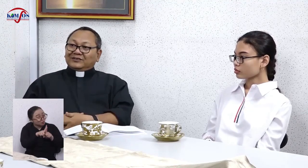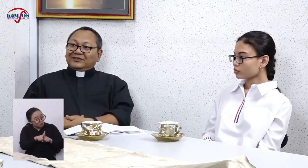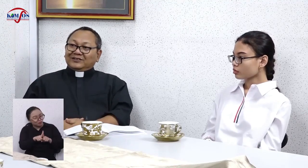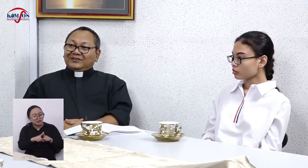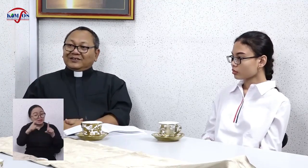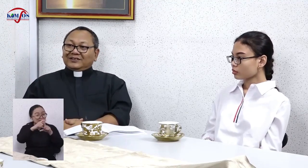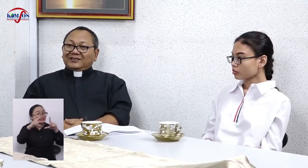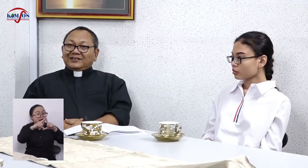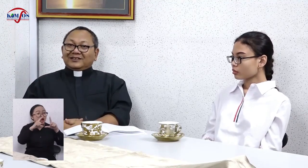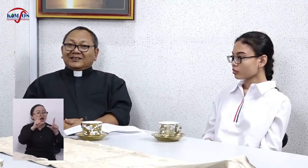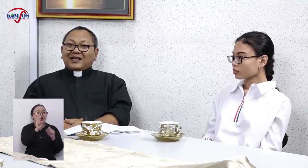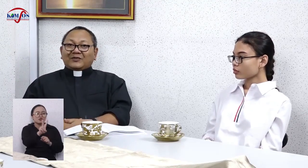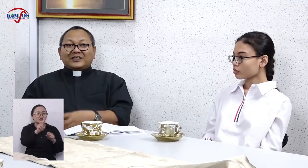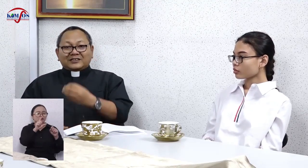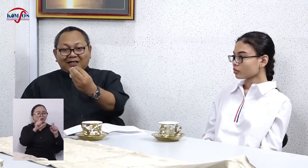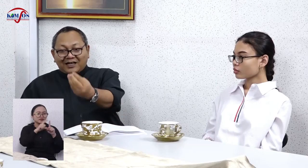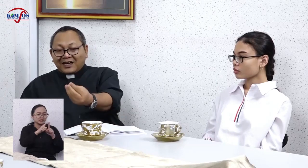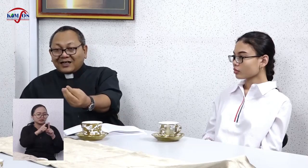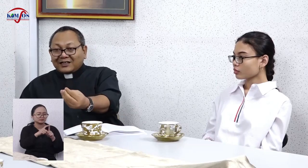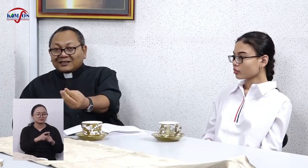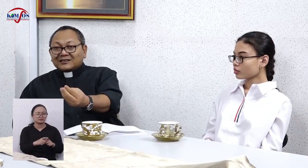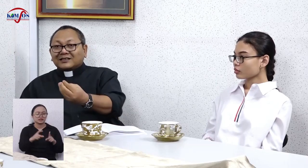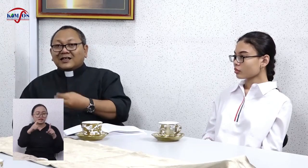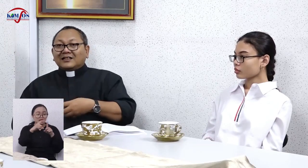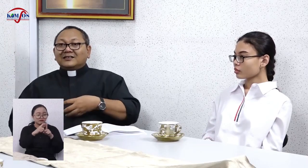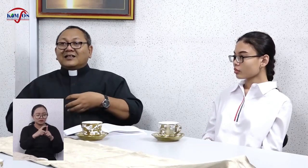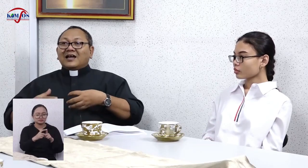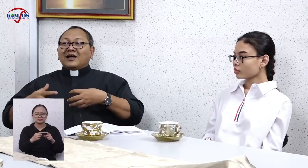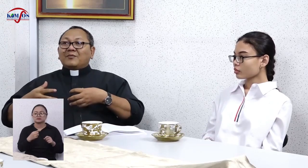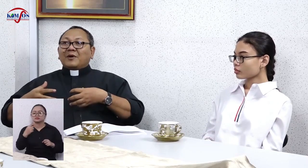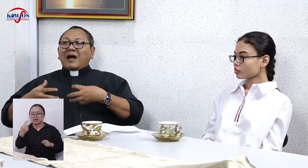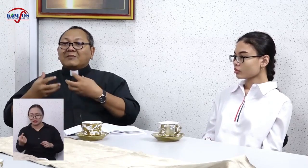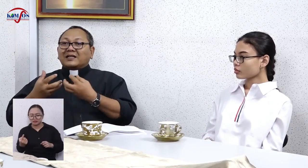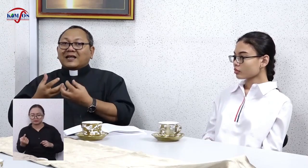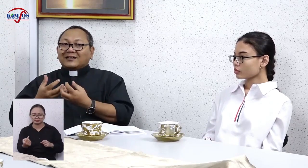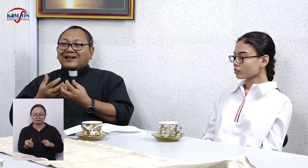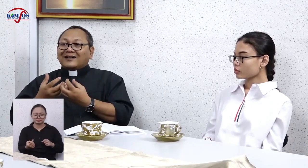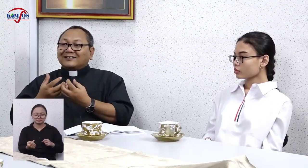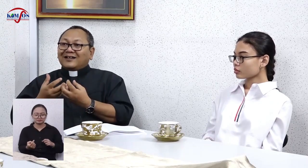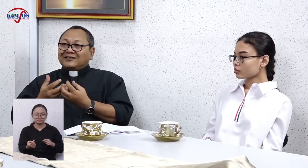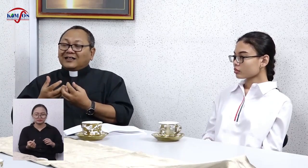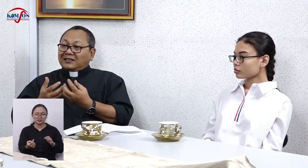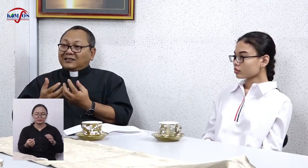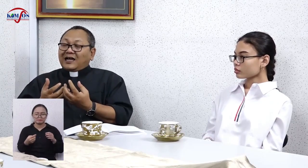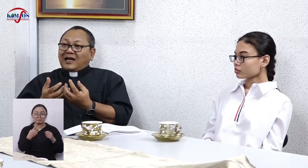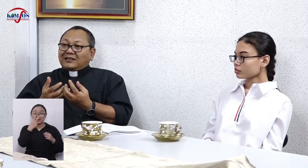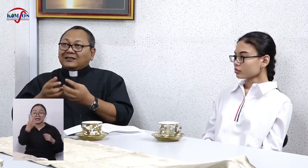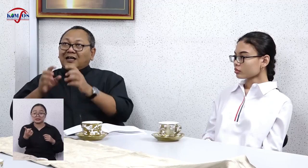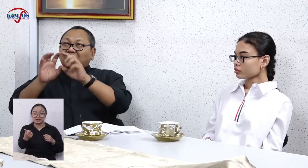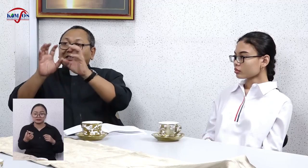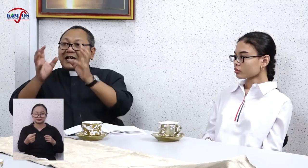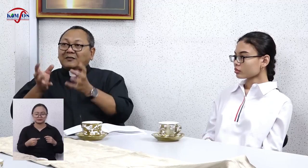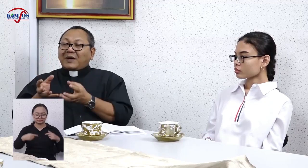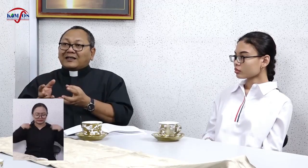itu David di sana sedang dia memamerkan karyanya karena dia